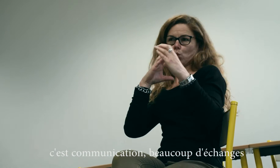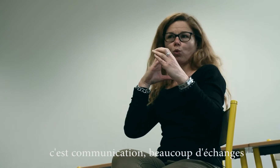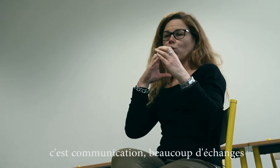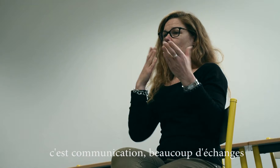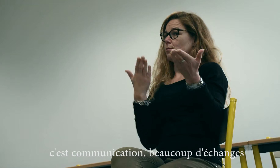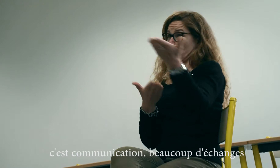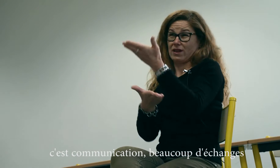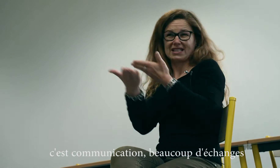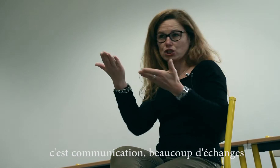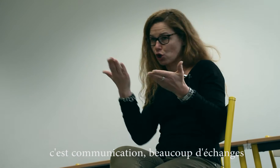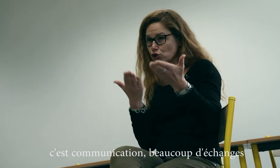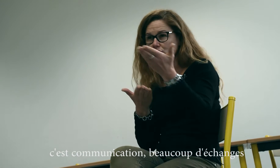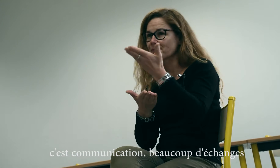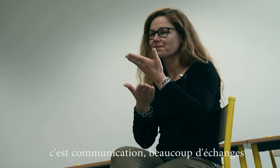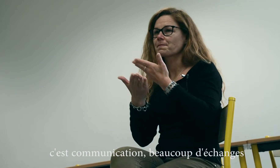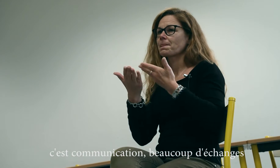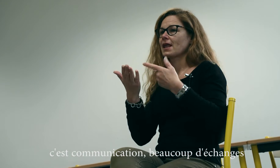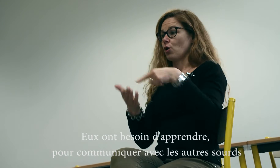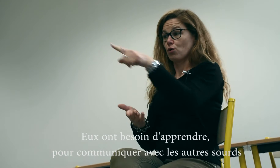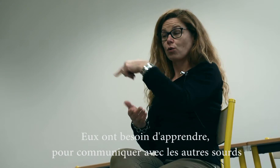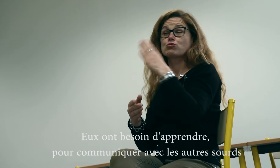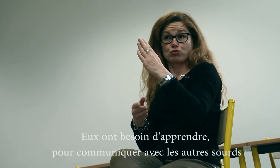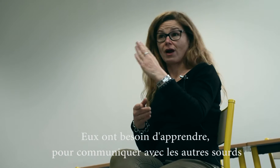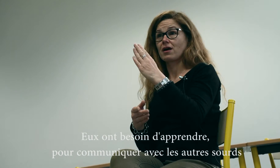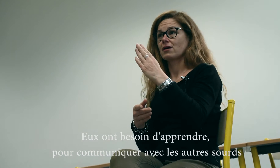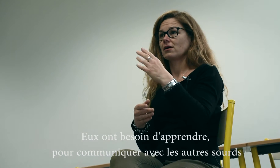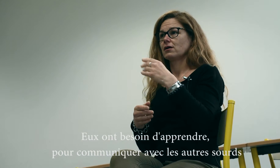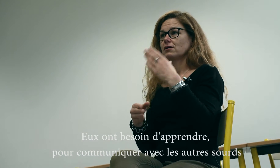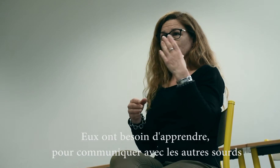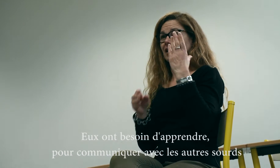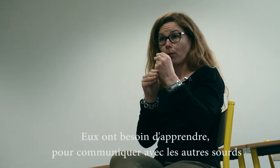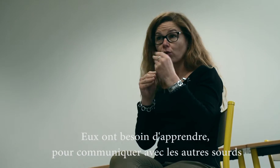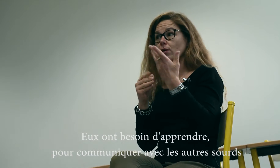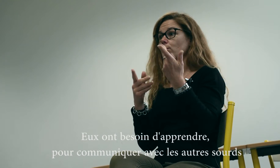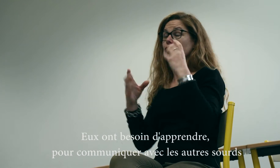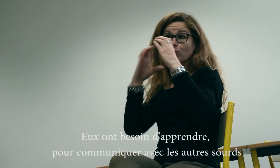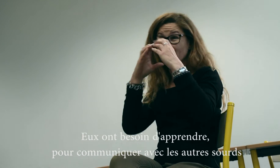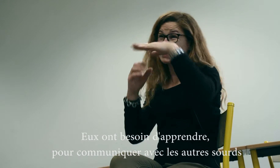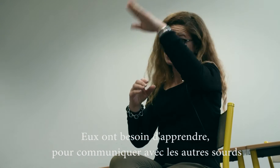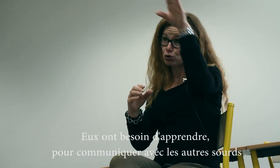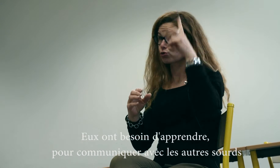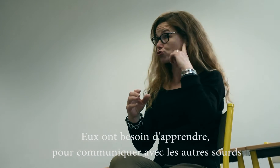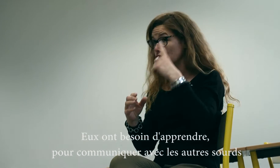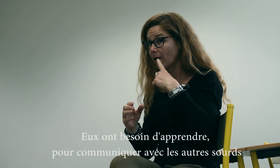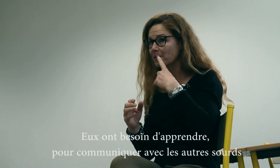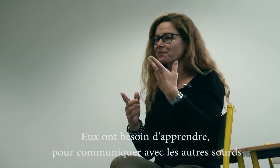communication, beaucoup de sciences. Eux ont besoin d'apprendre pour communiquer les autres jours.